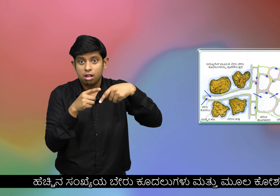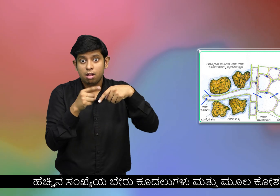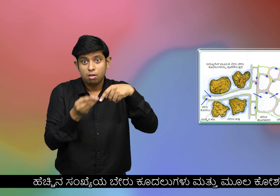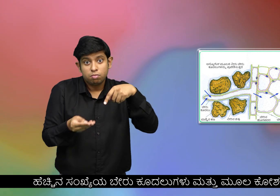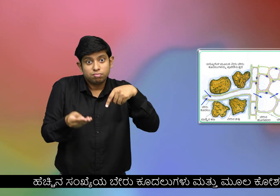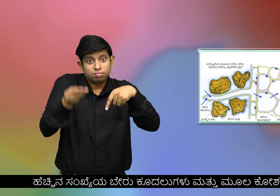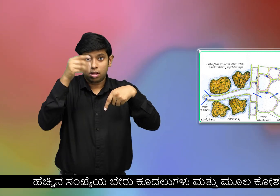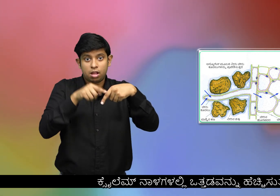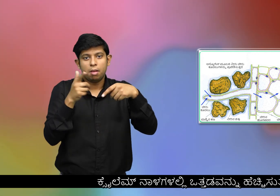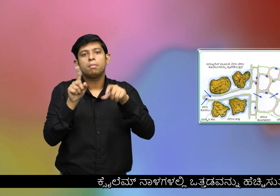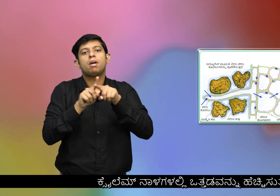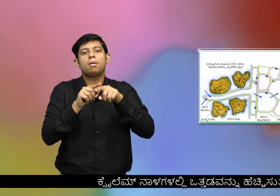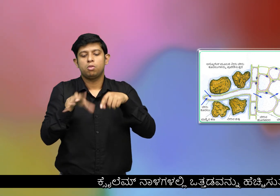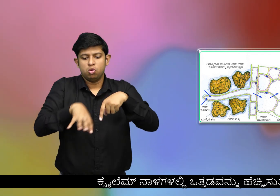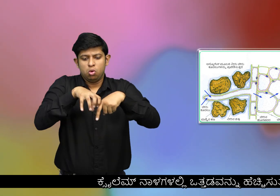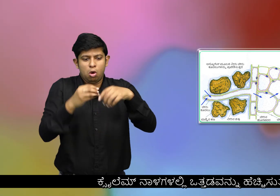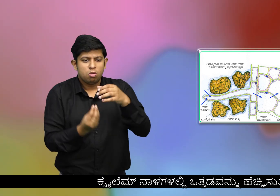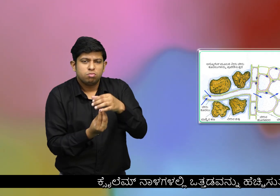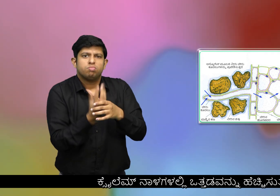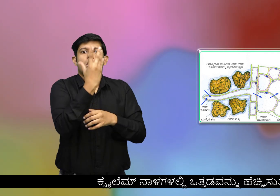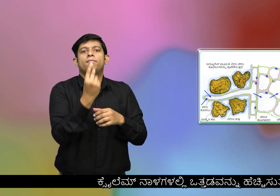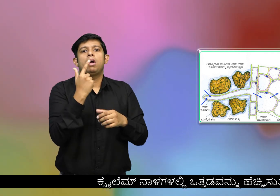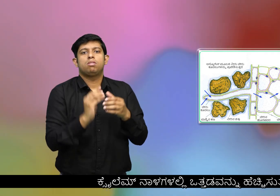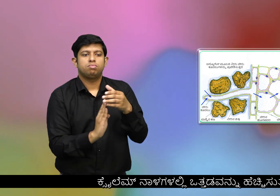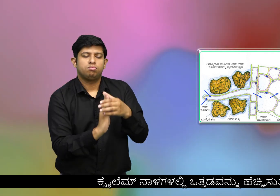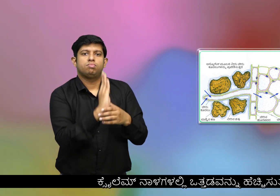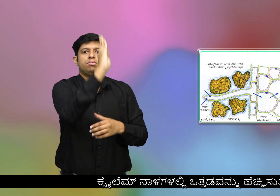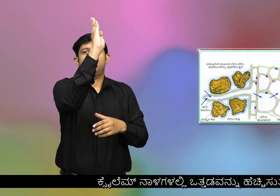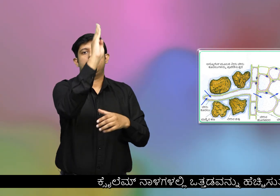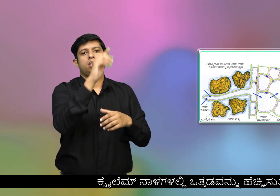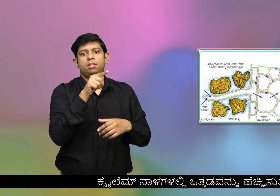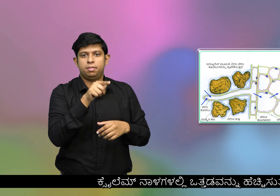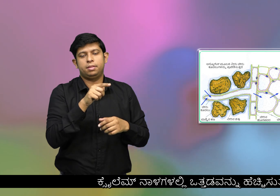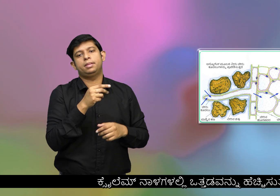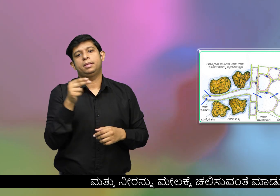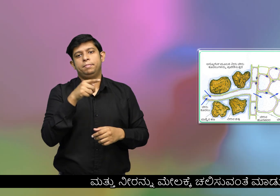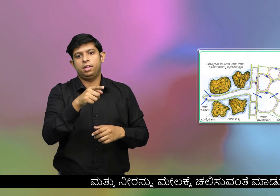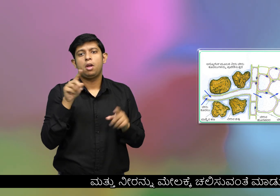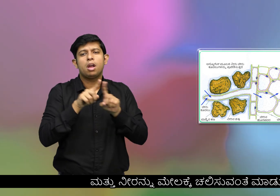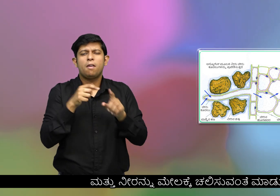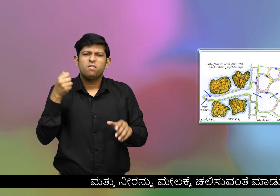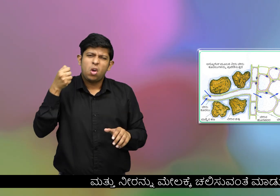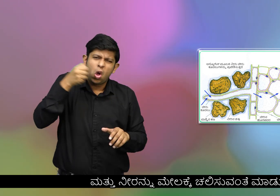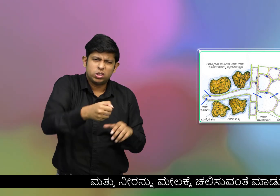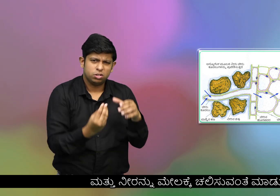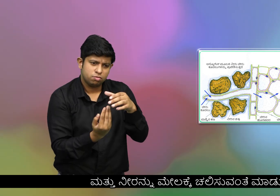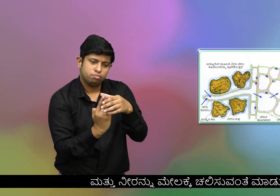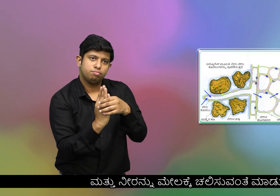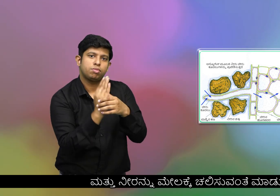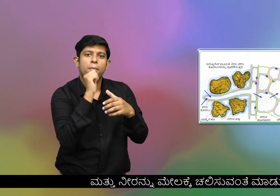ಒಳಗೊಳ್ಳುವಿಕೆ ಕಸೈಲಮ್ ನಾಳಗಳಲ್ಲಿ ಒತ್ತಡವನ್ನು ಹೆಚ್ಚಿಸುತ್ತದೆ ಮತ್ತು ನೀರನ್ನು ಮೇಲಕ್ಕೆ